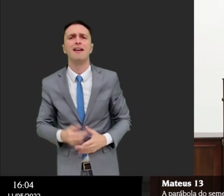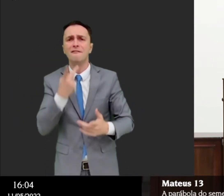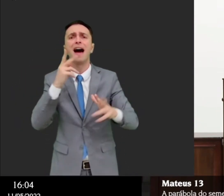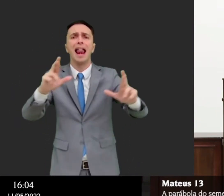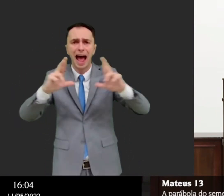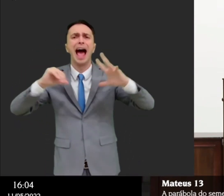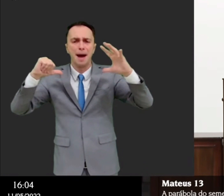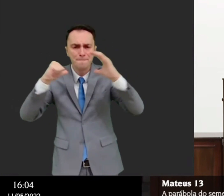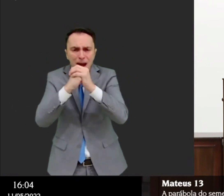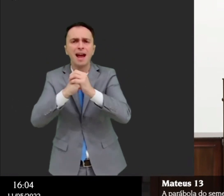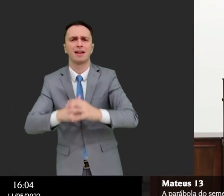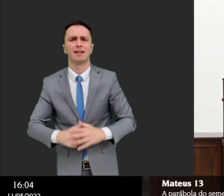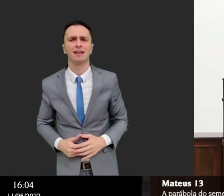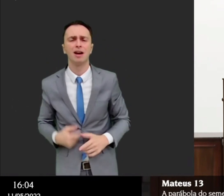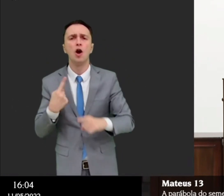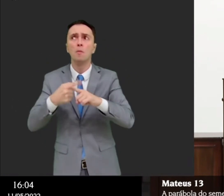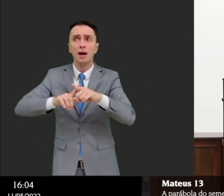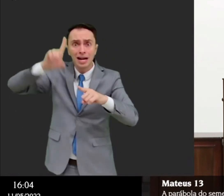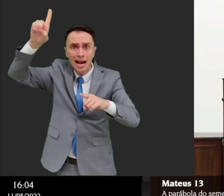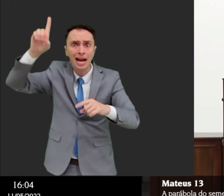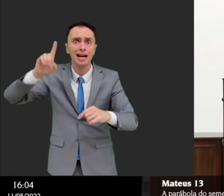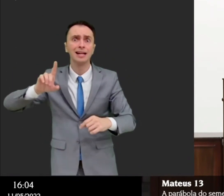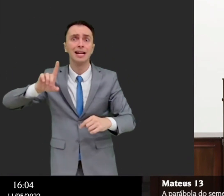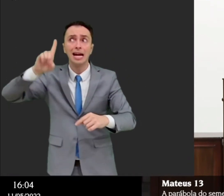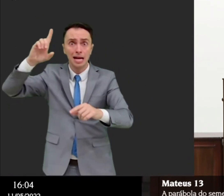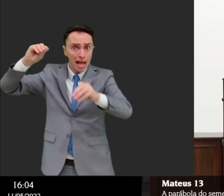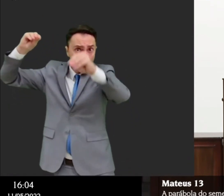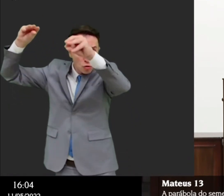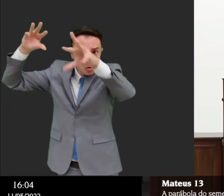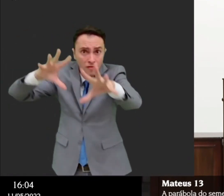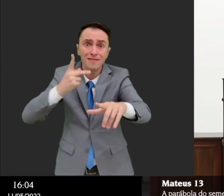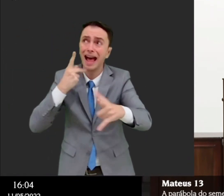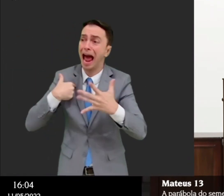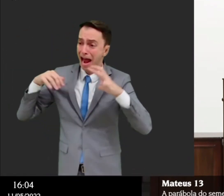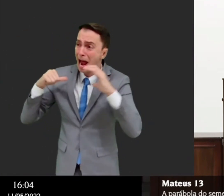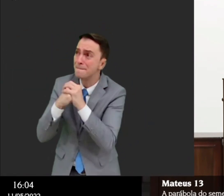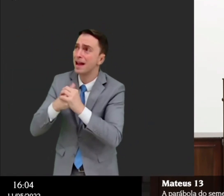Sela. Porque coisa de Deus precisa ser selada.